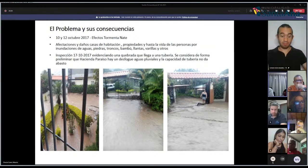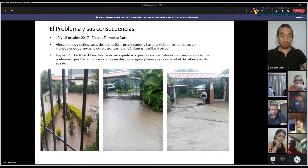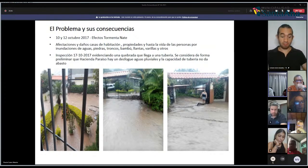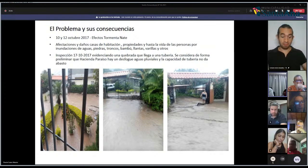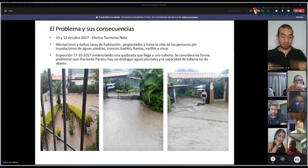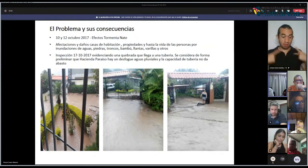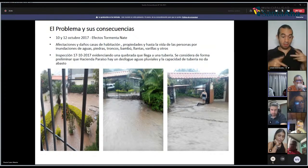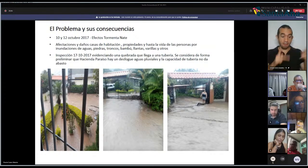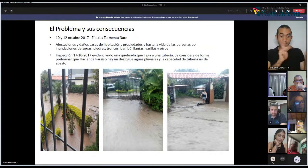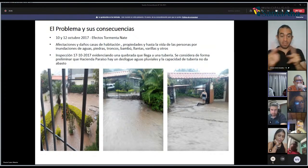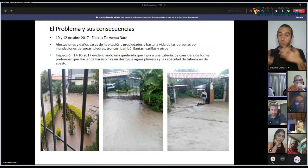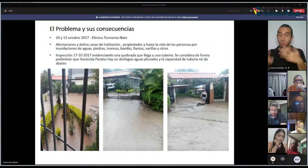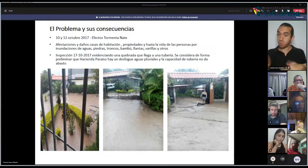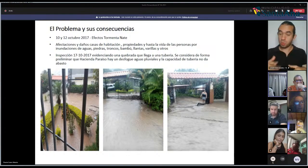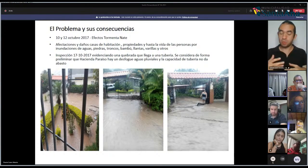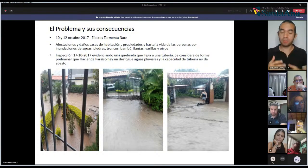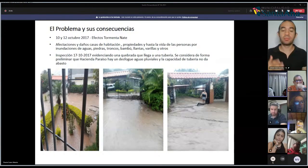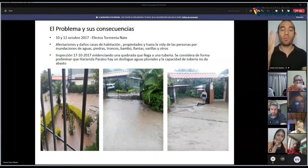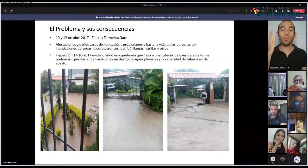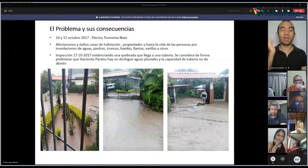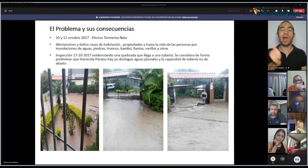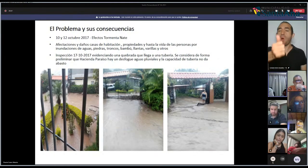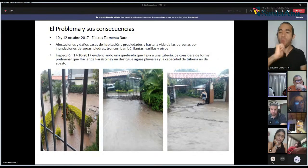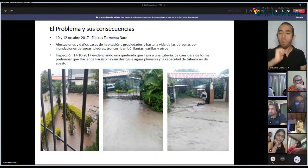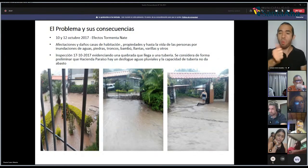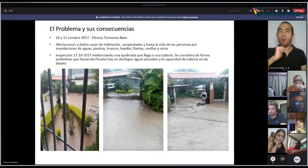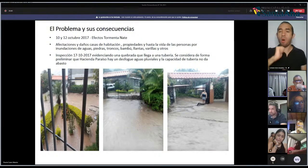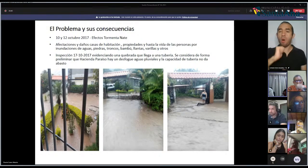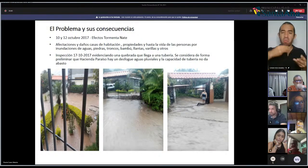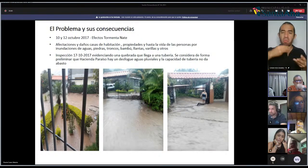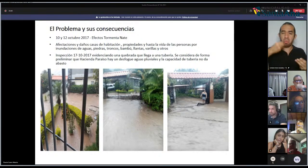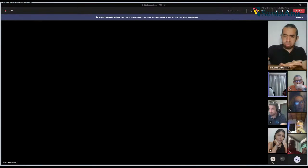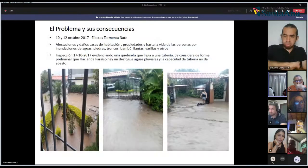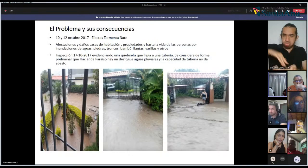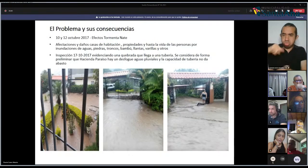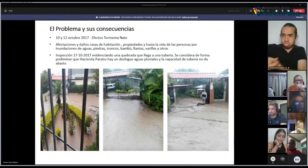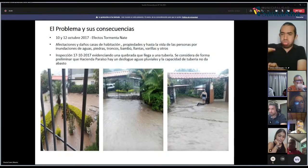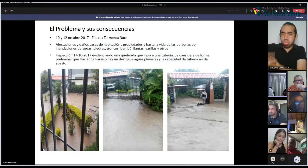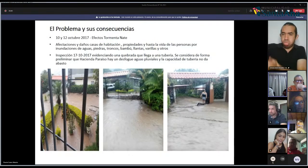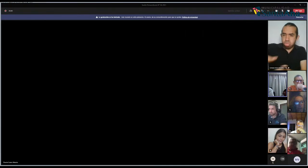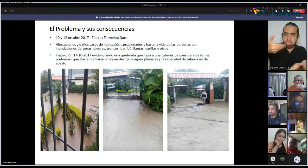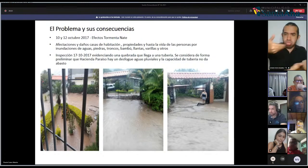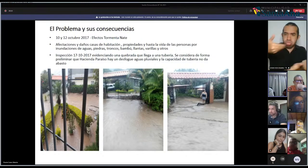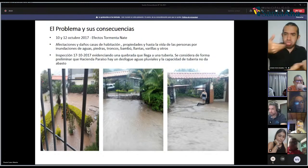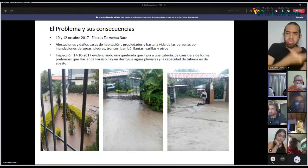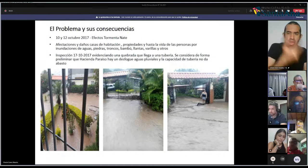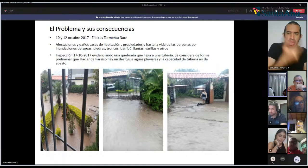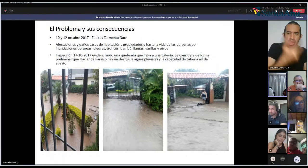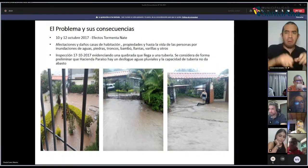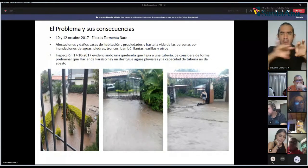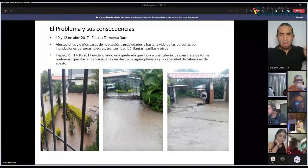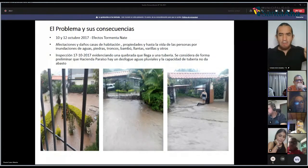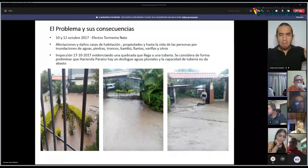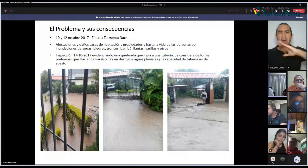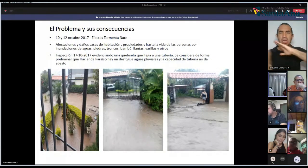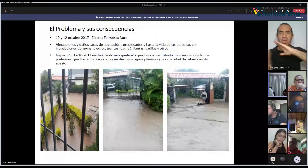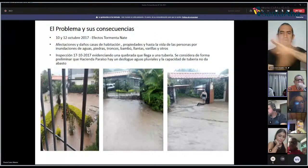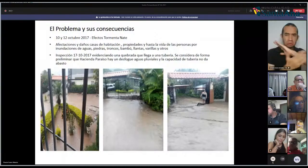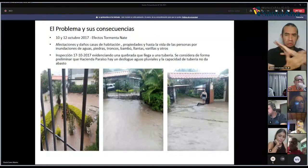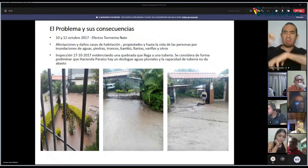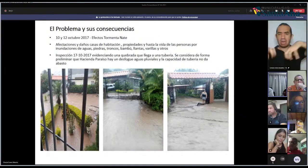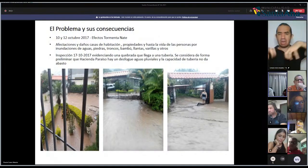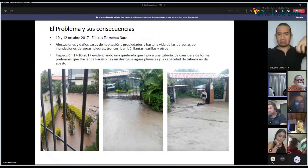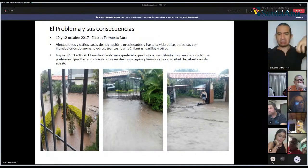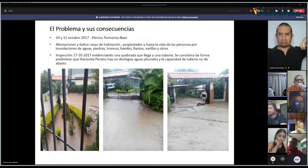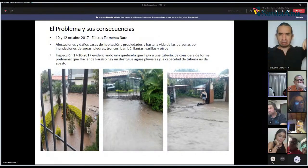cantidad de agua barro palos y piedras que bajan por acá es una verdadera situación